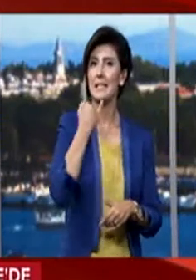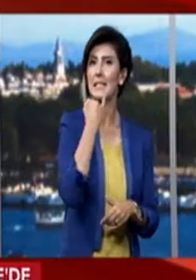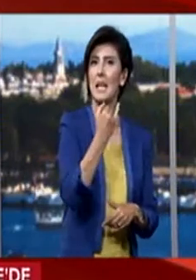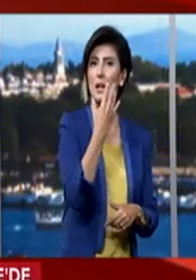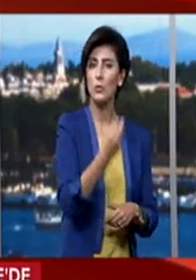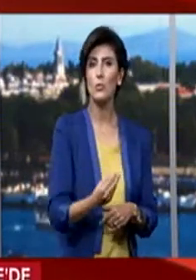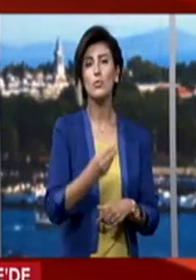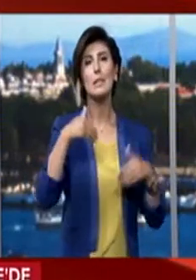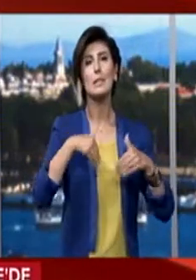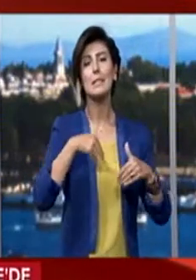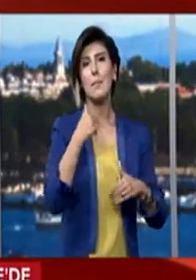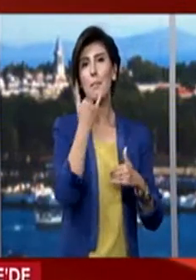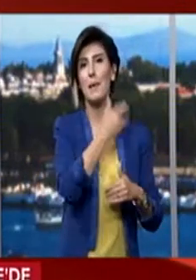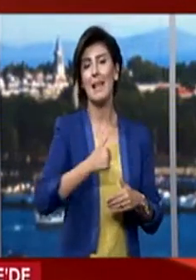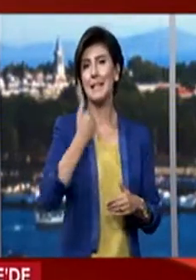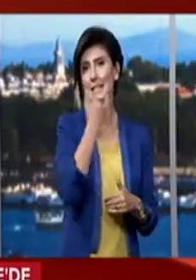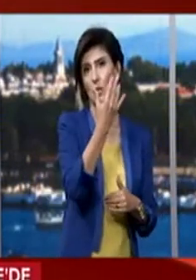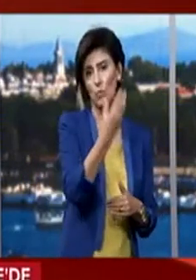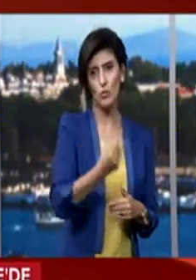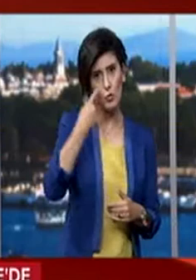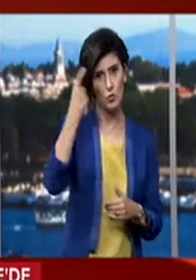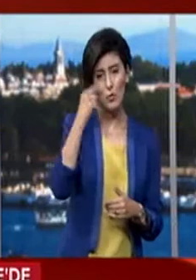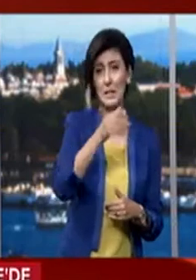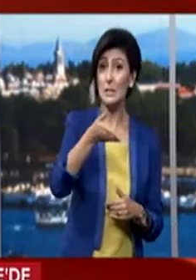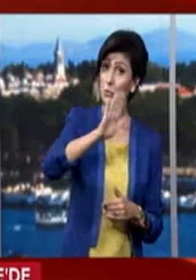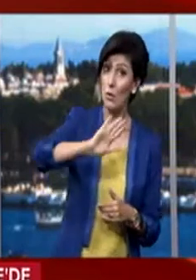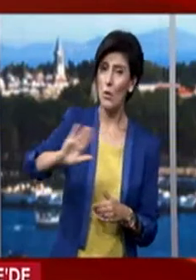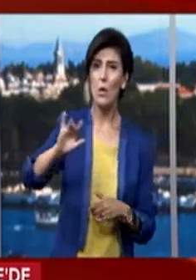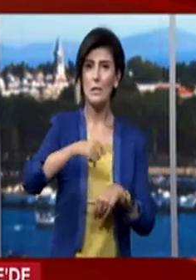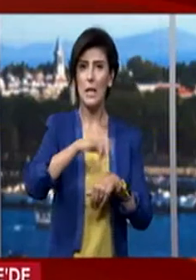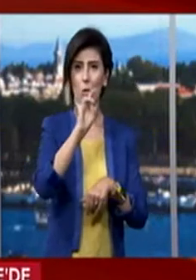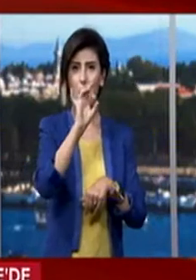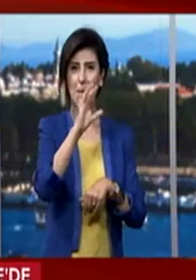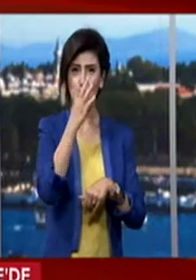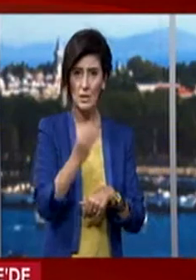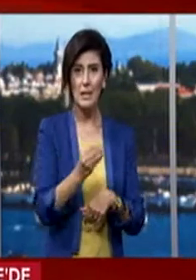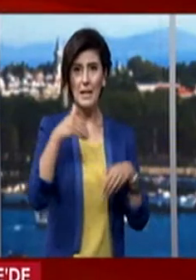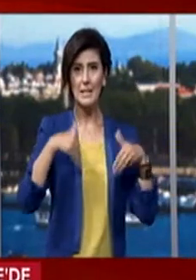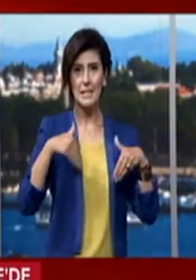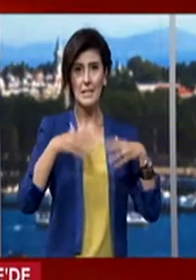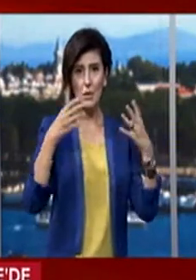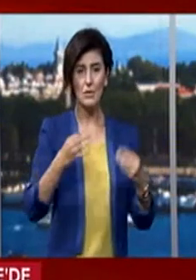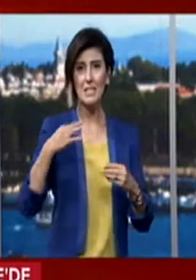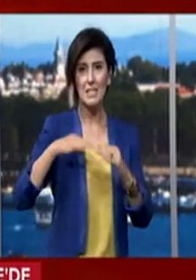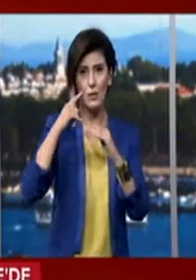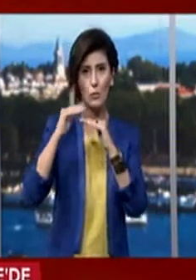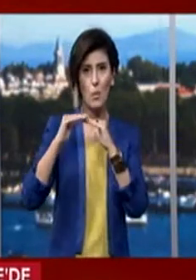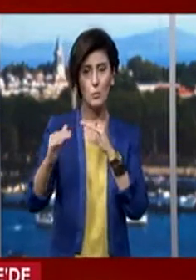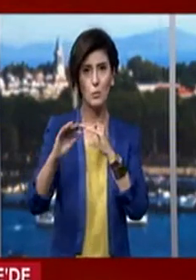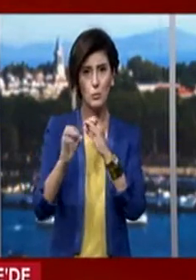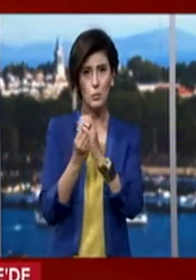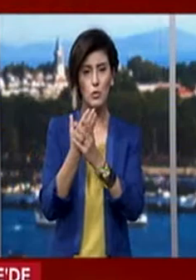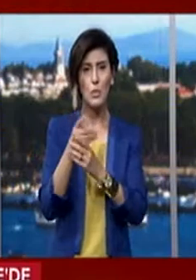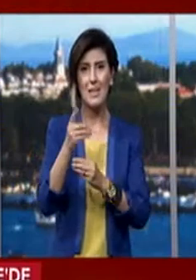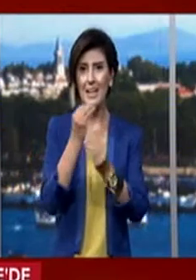Rize Belediyesi'ni ziyaret edecek. Hemen ardından da 15 itibariyle Rize'de bulunan sivil toplum kuruluşlarıyla bir yemekte